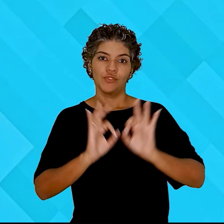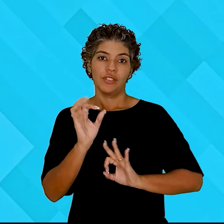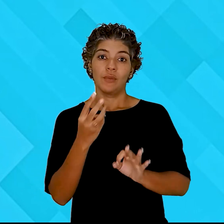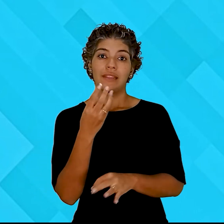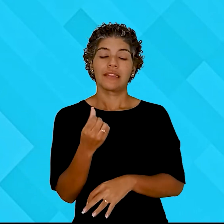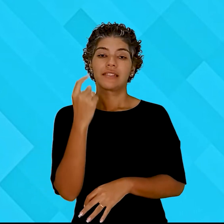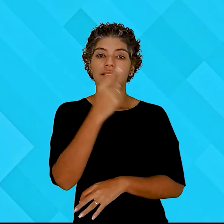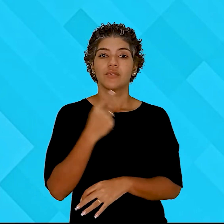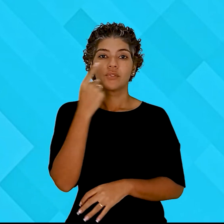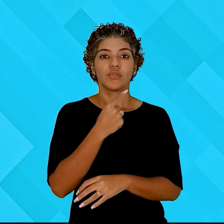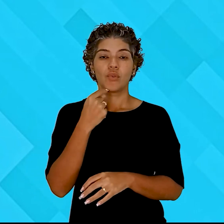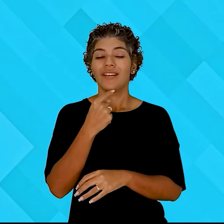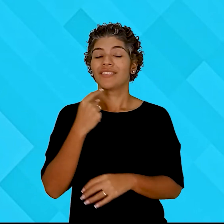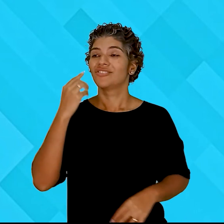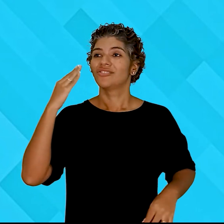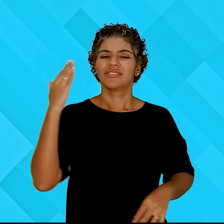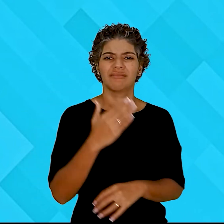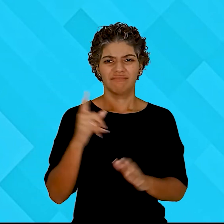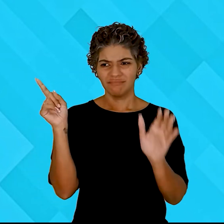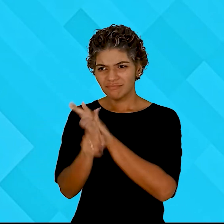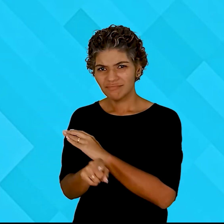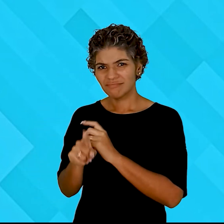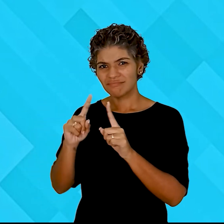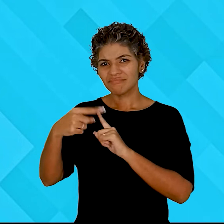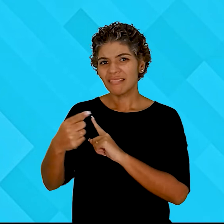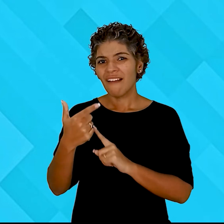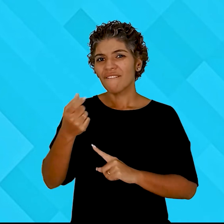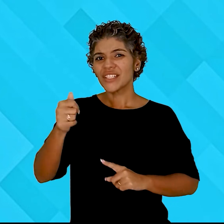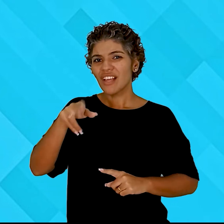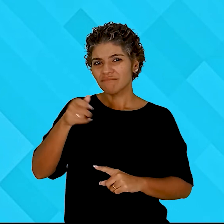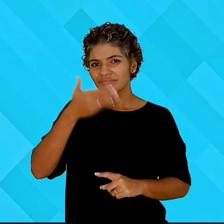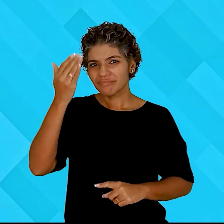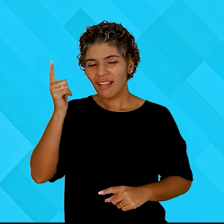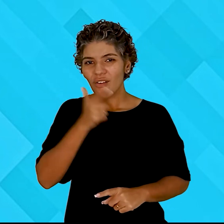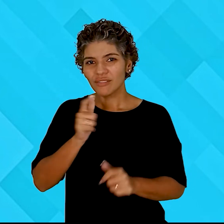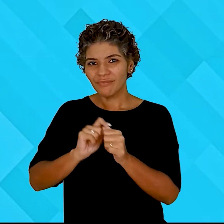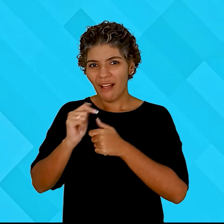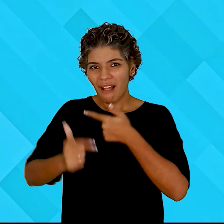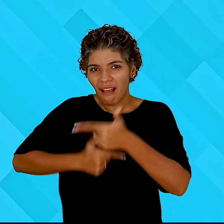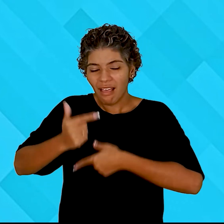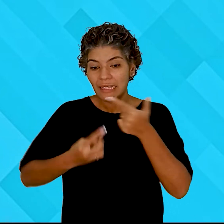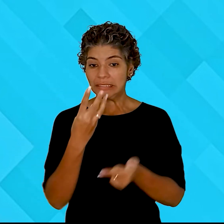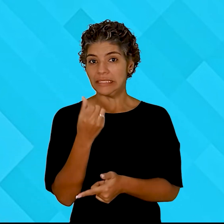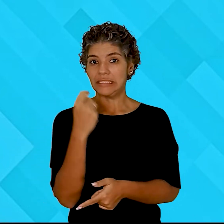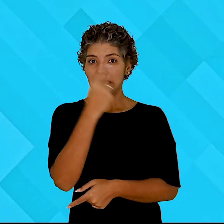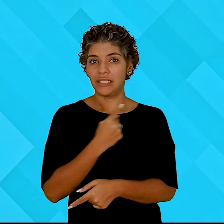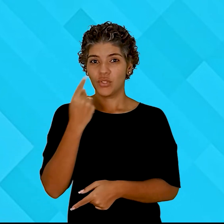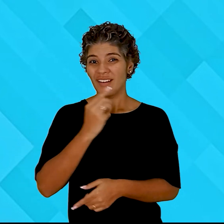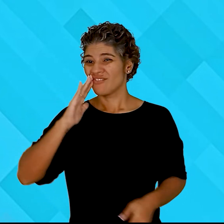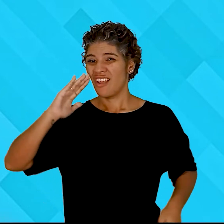anos, ela vai conseguir fazer isso? Ela vai conseguir, o corpo dela permitirá que ela trabalhe esse tempo? Então, são questões de saúde que a gente